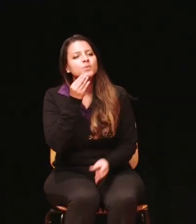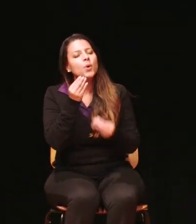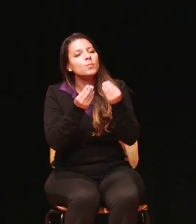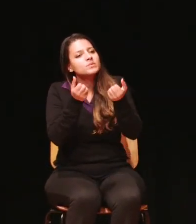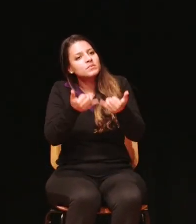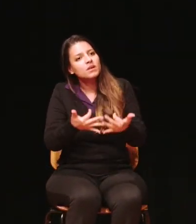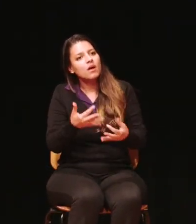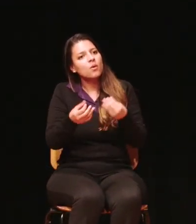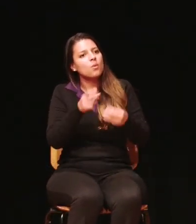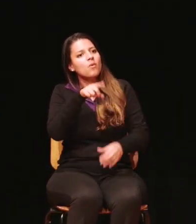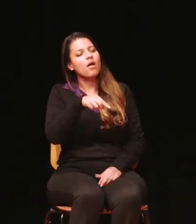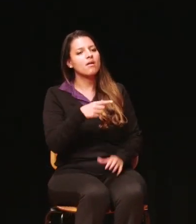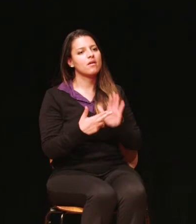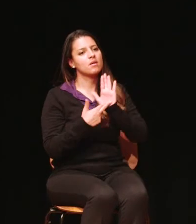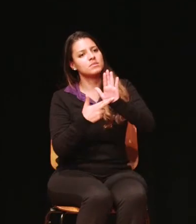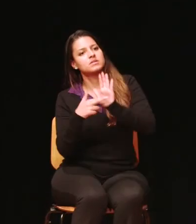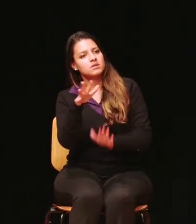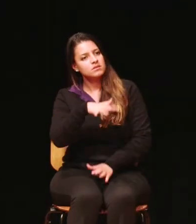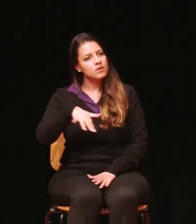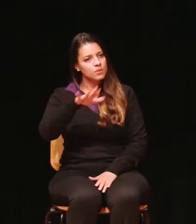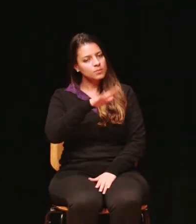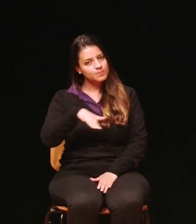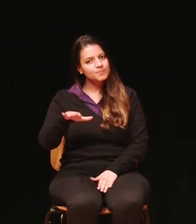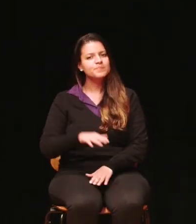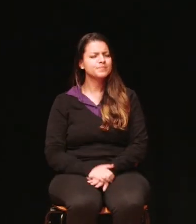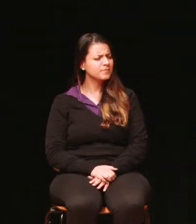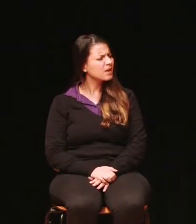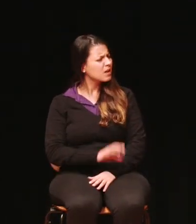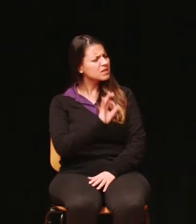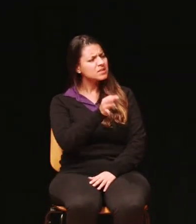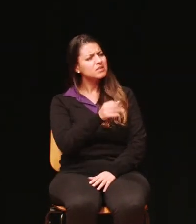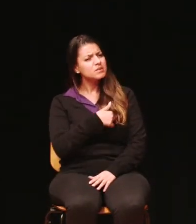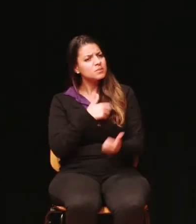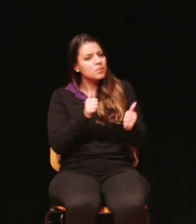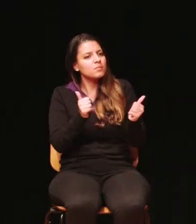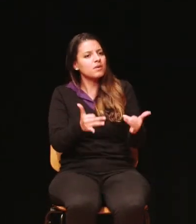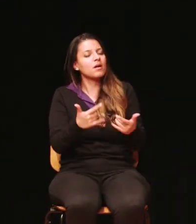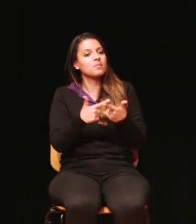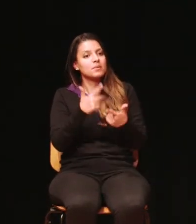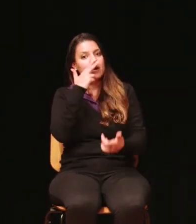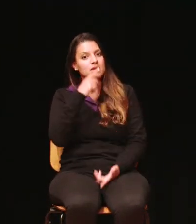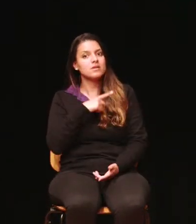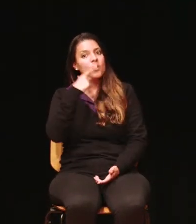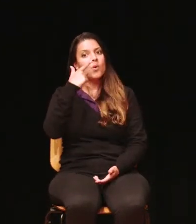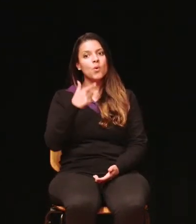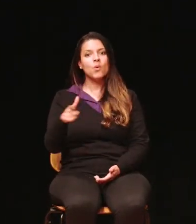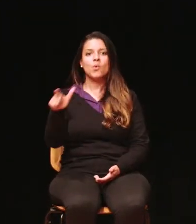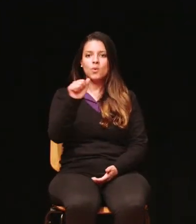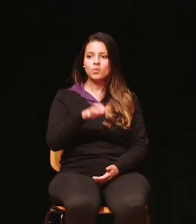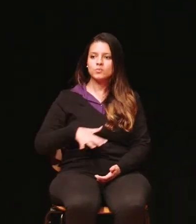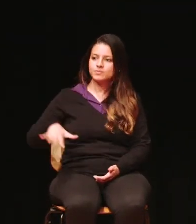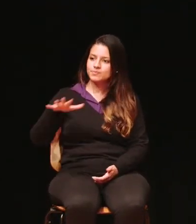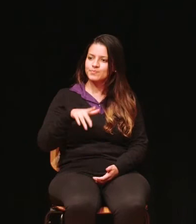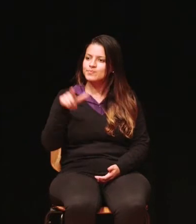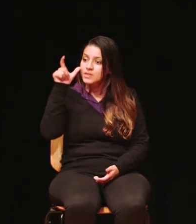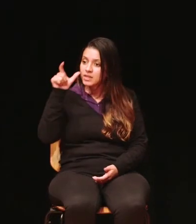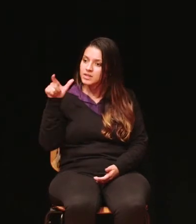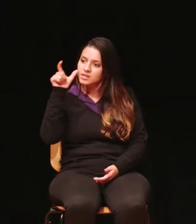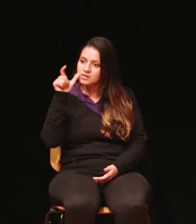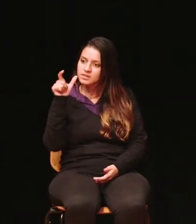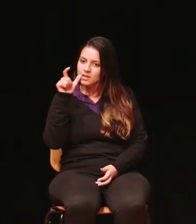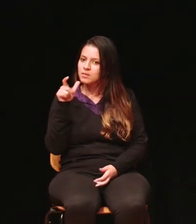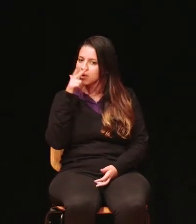as autorrepresentações das crianças, porque ali a gente entra em outro terreno interessantíssimo, mas que não